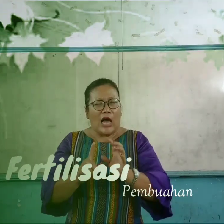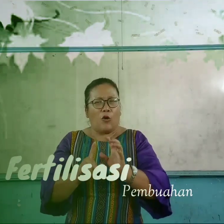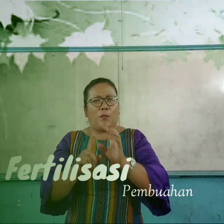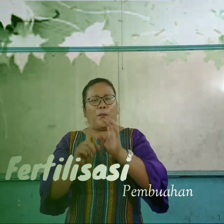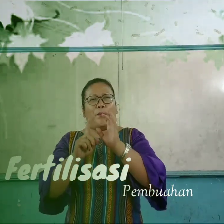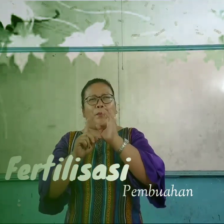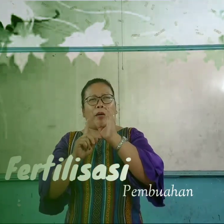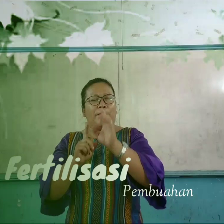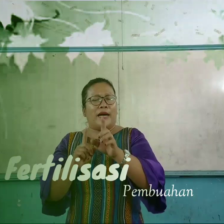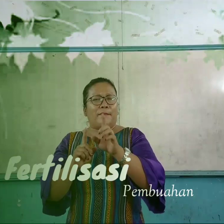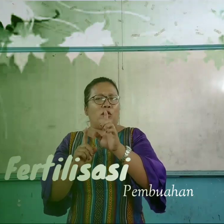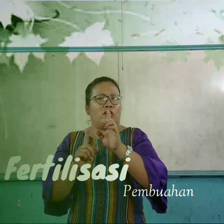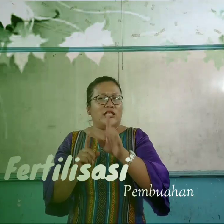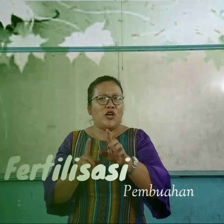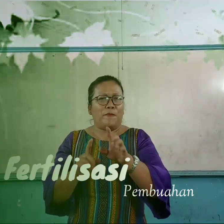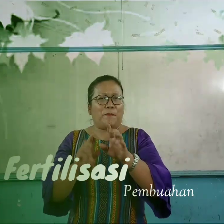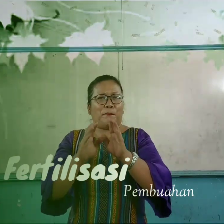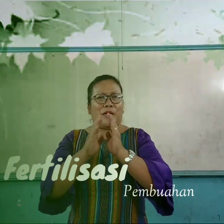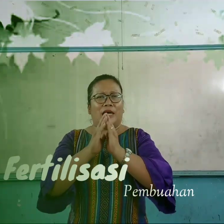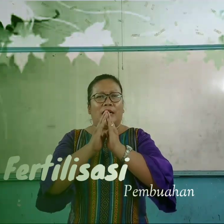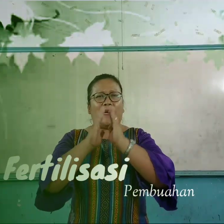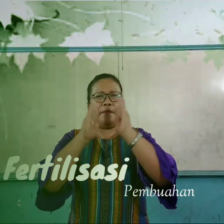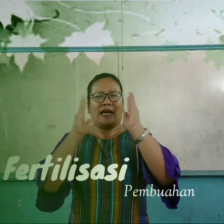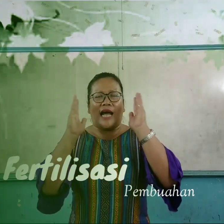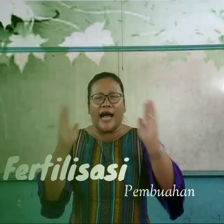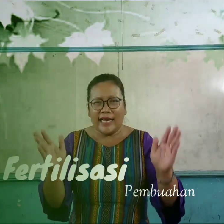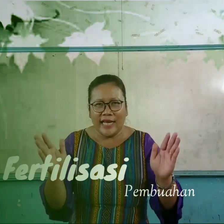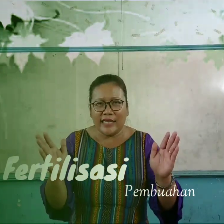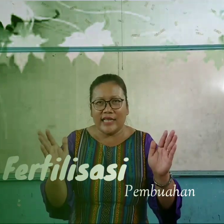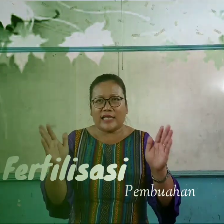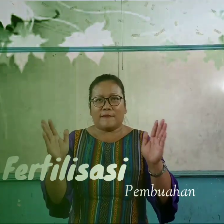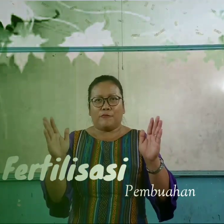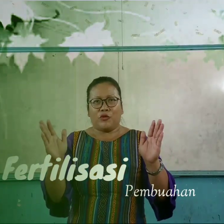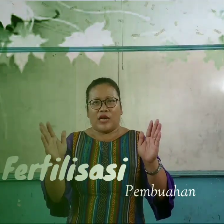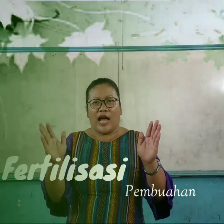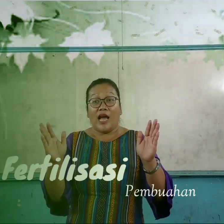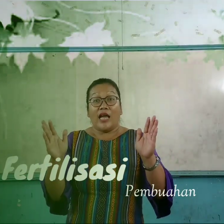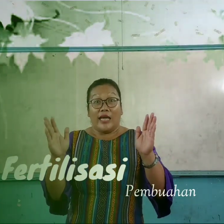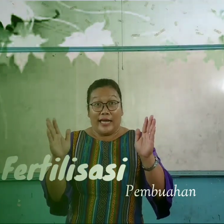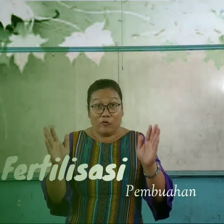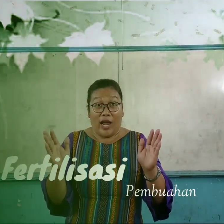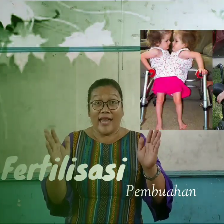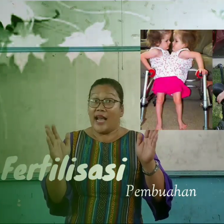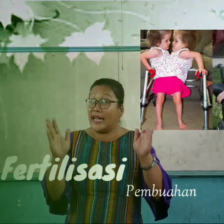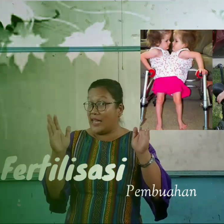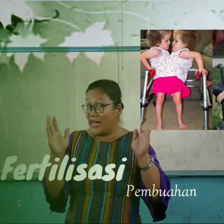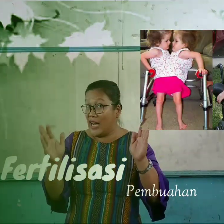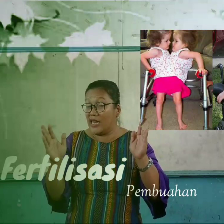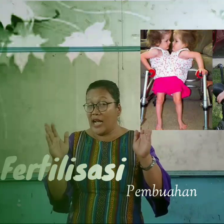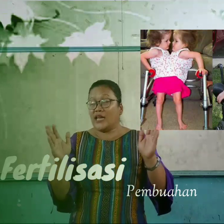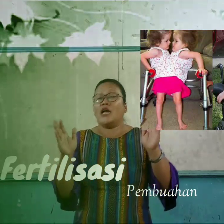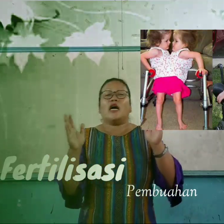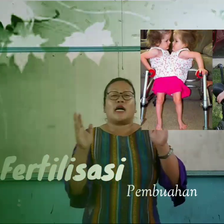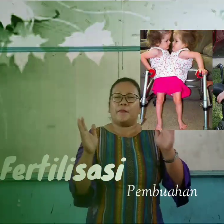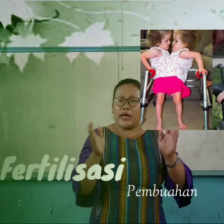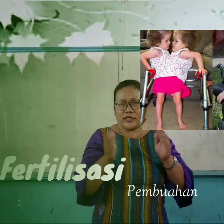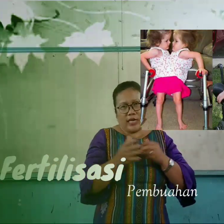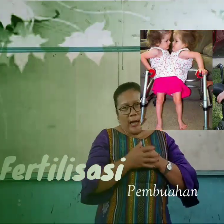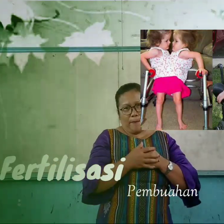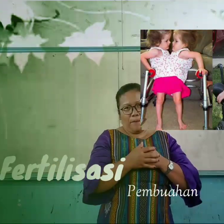Kalau kembar monozigot pembelahannya tidak sempurna, itulah yang kita kenal dengan kembar siam.